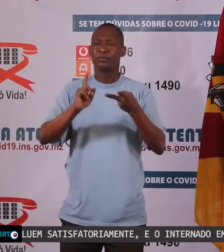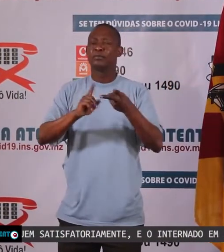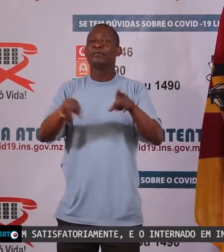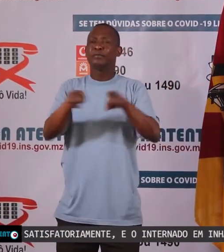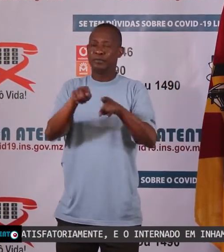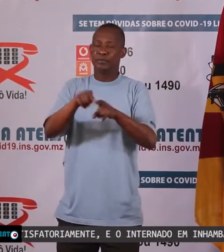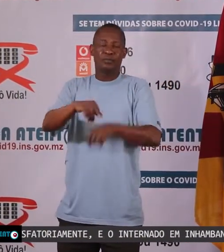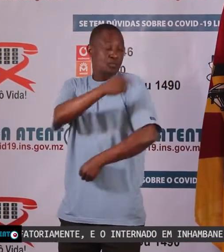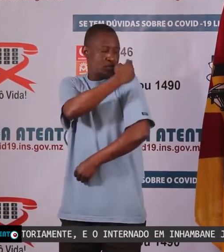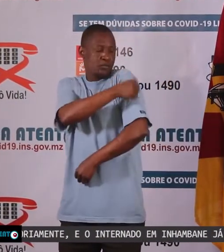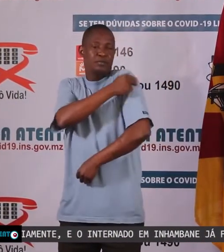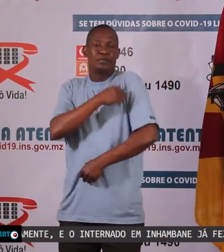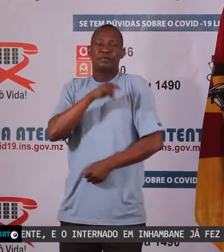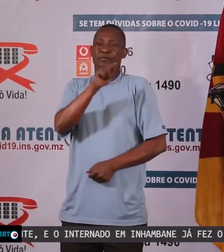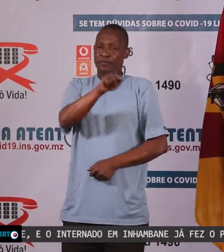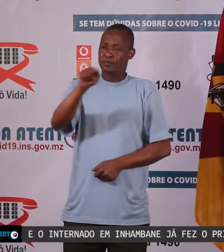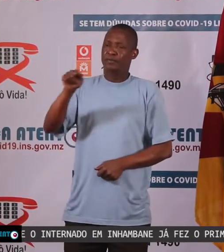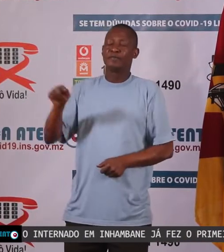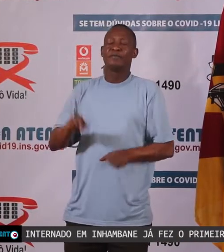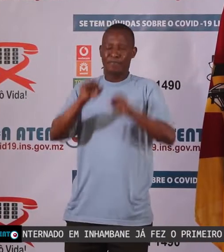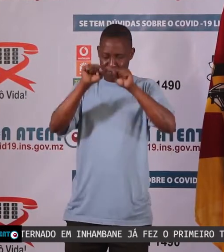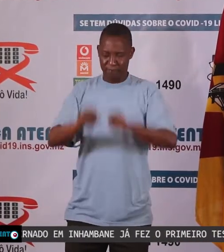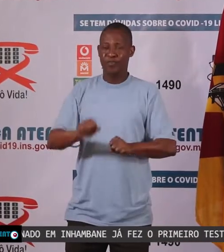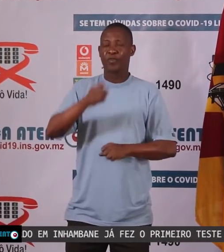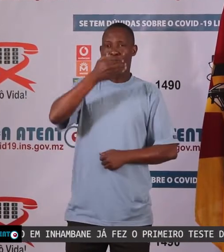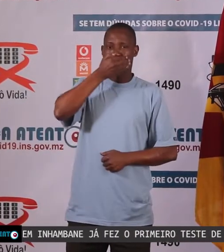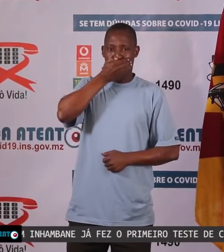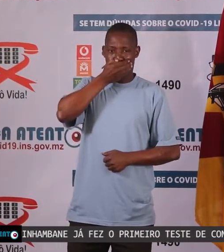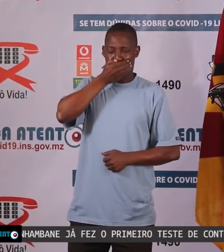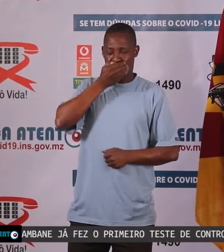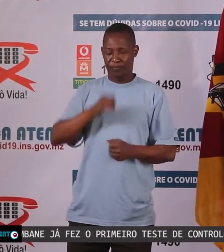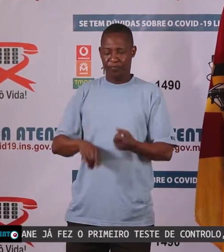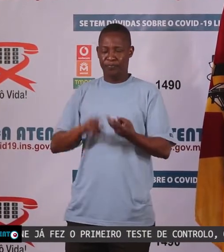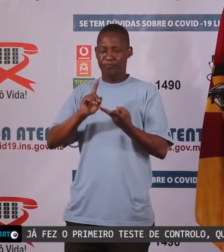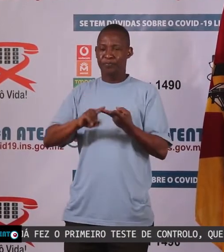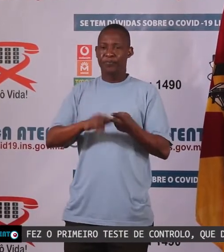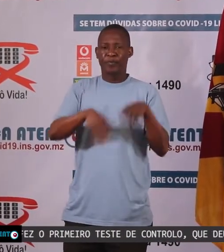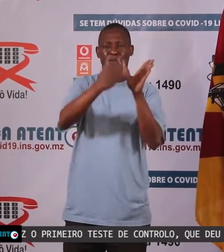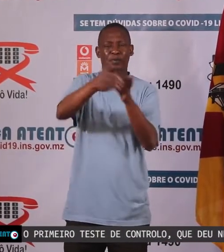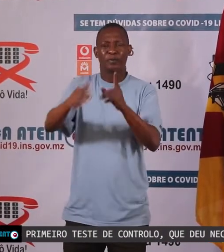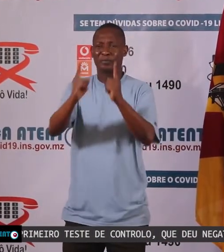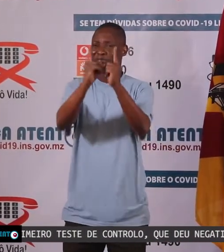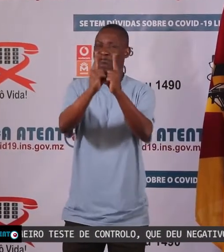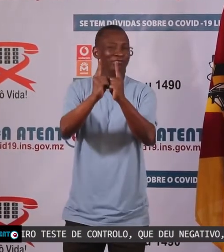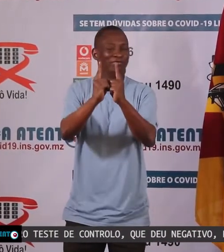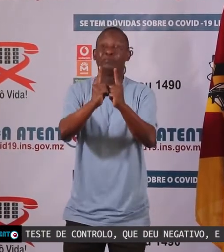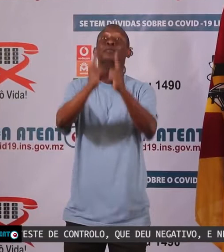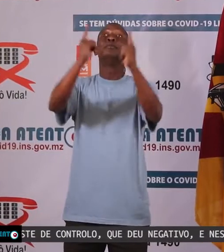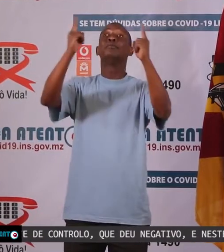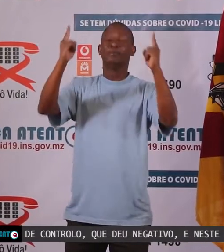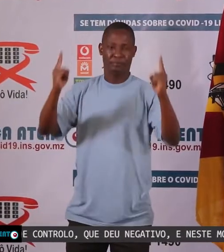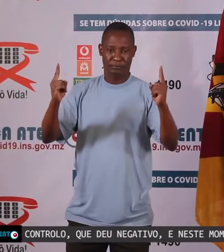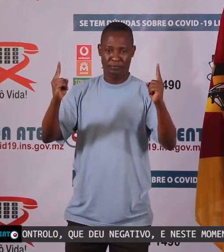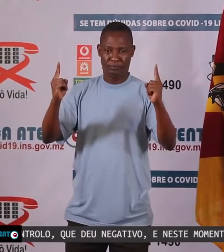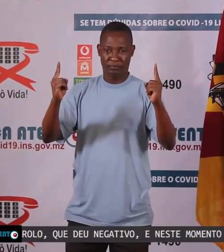hospitais. Temos que manter o distanciamento físico um dos outros,